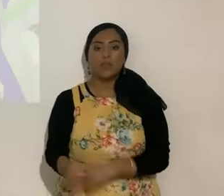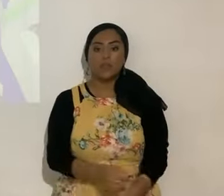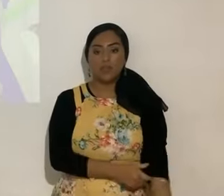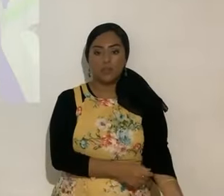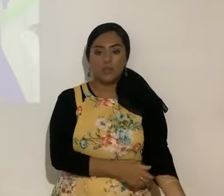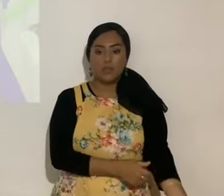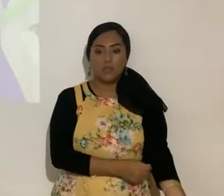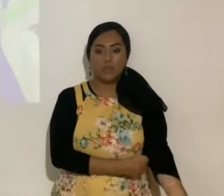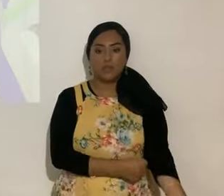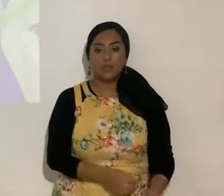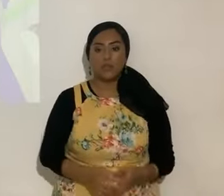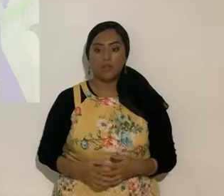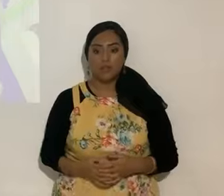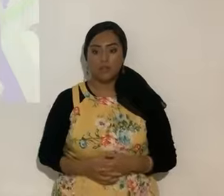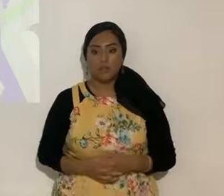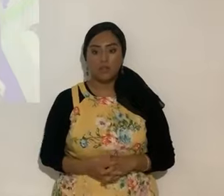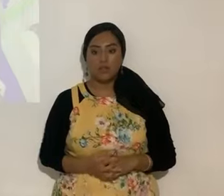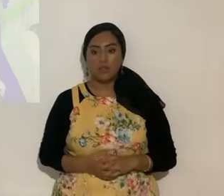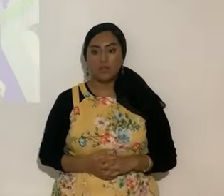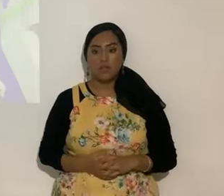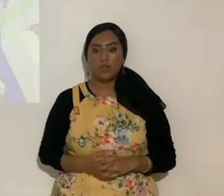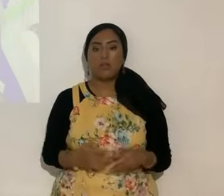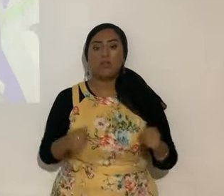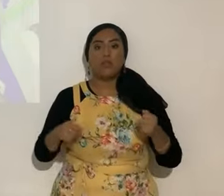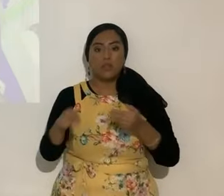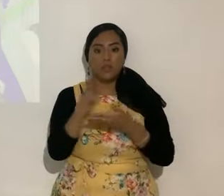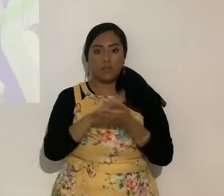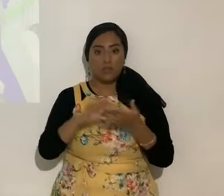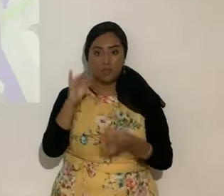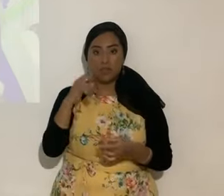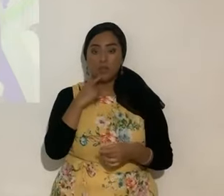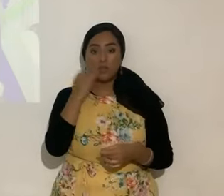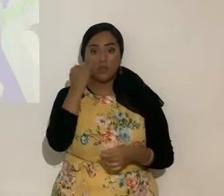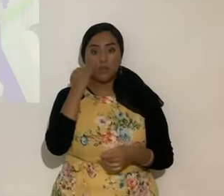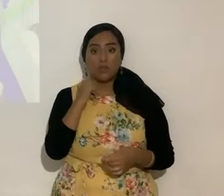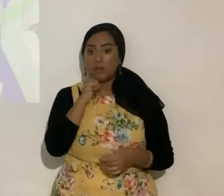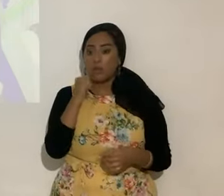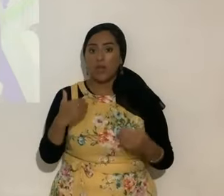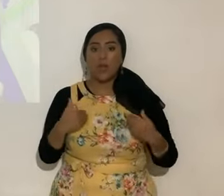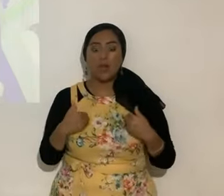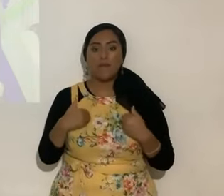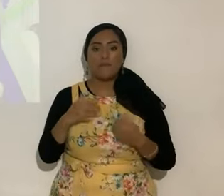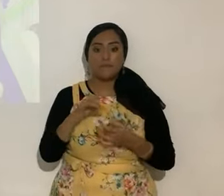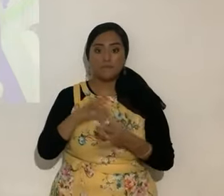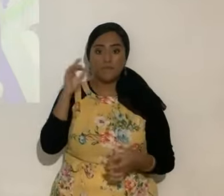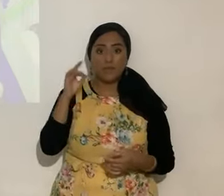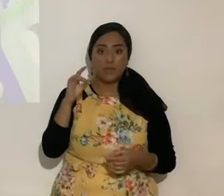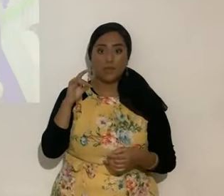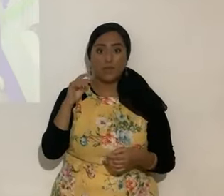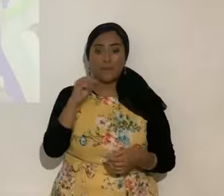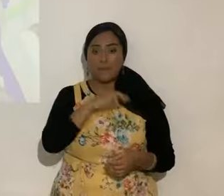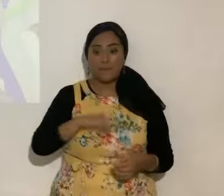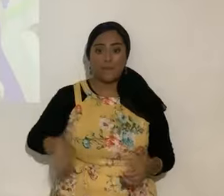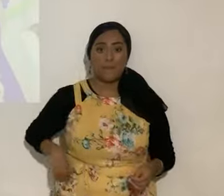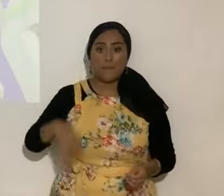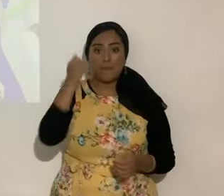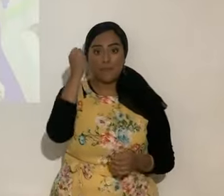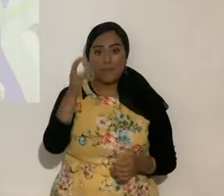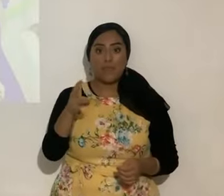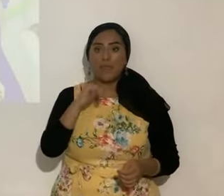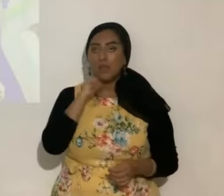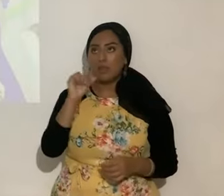Entonces, el roaco, porque dice, el que no tiene el espíritu de Mashiach, Yahshua, no es de